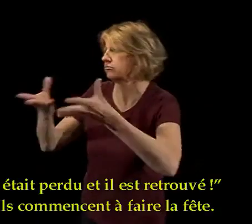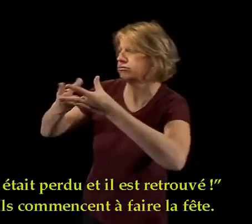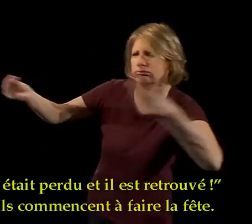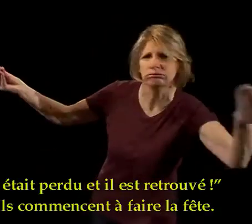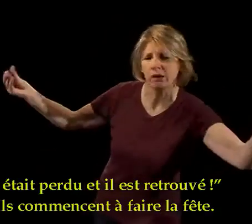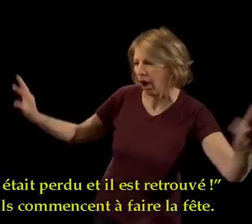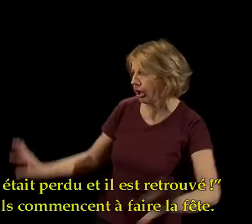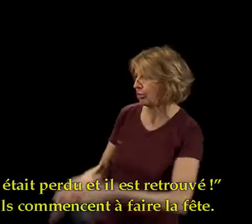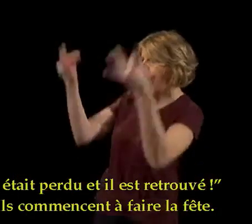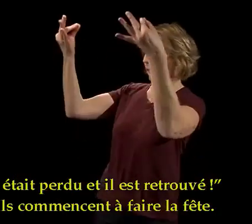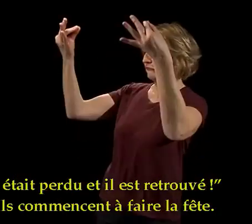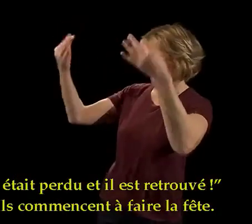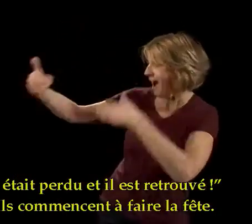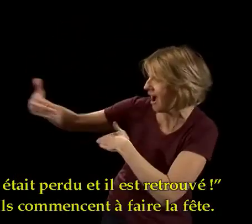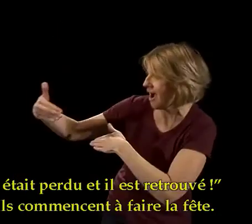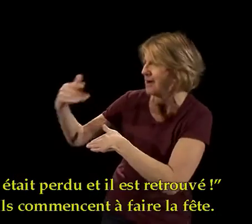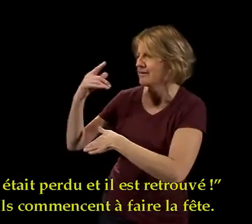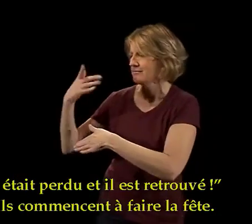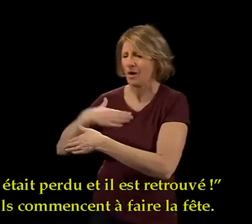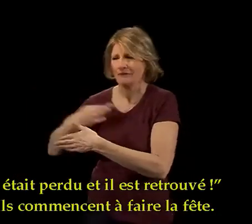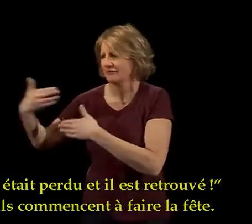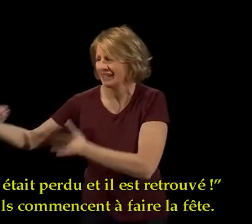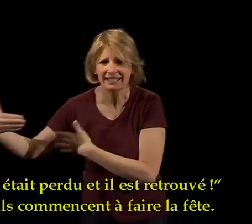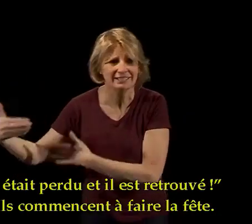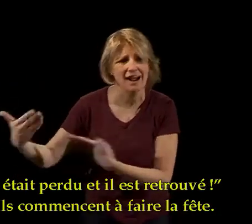et il est retrouvé. Il commence à faire la fête.